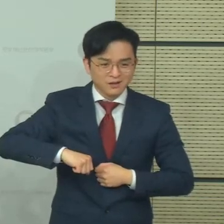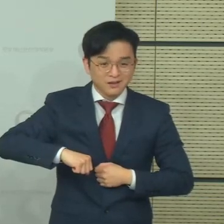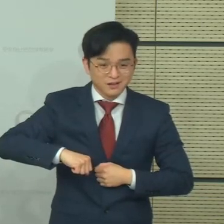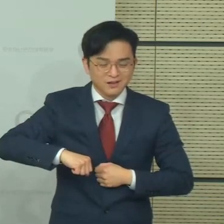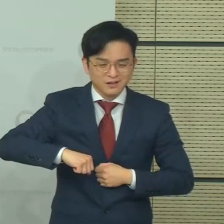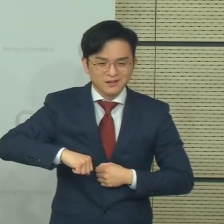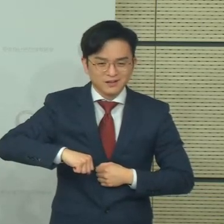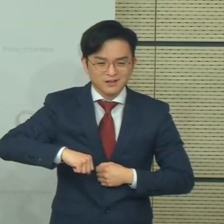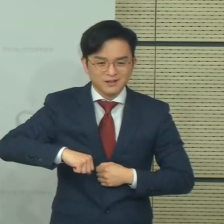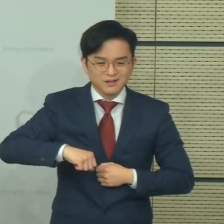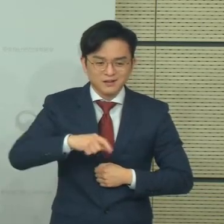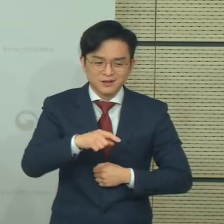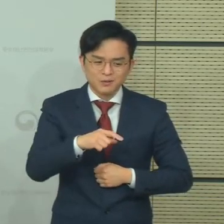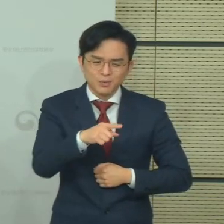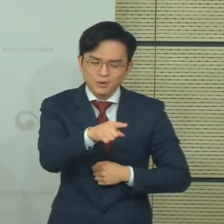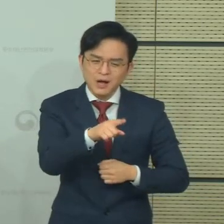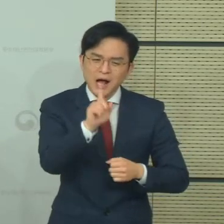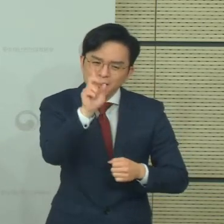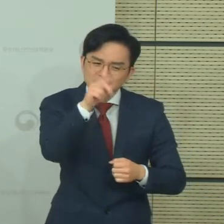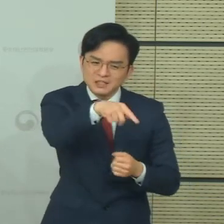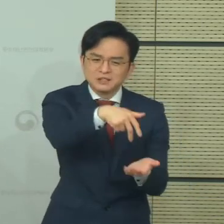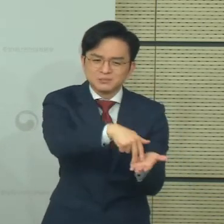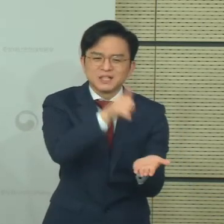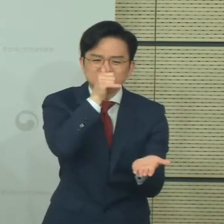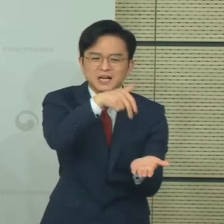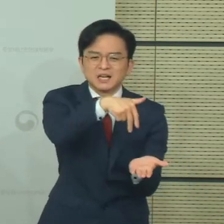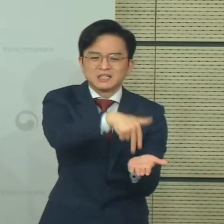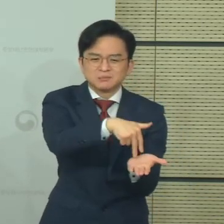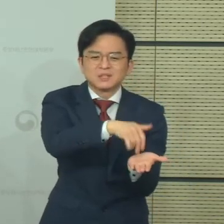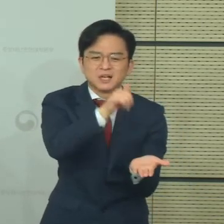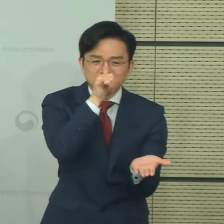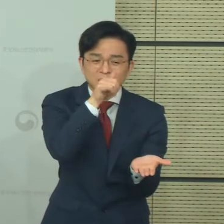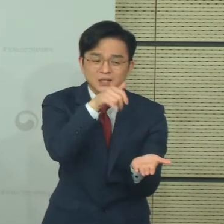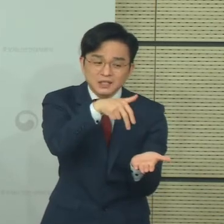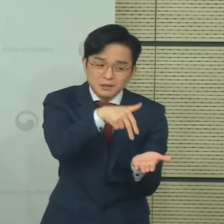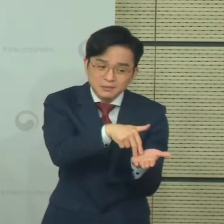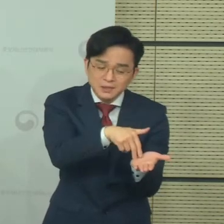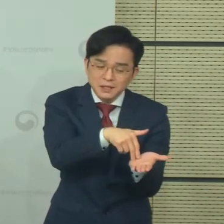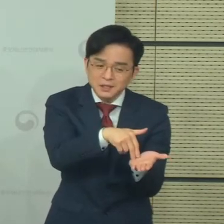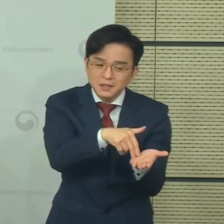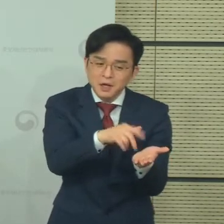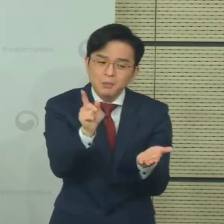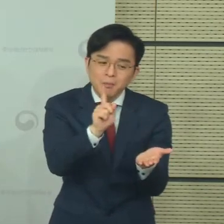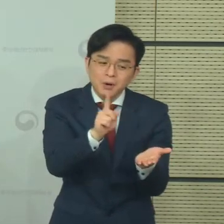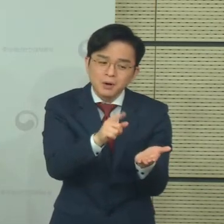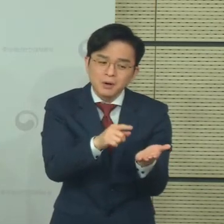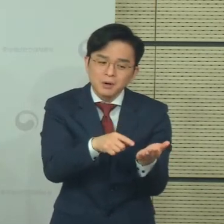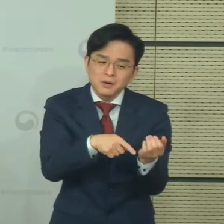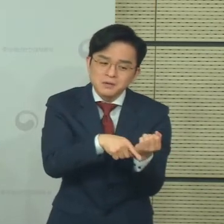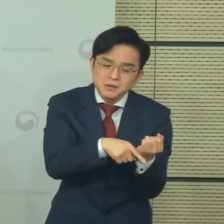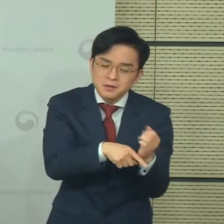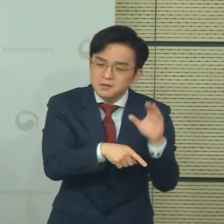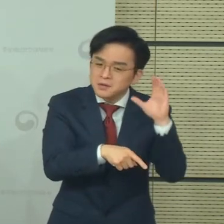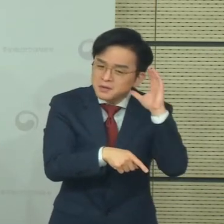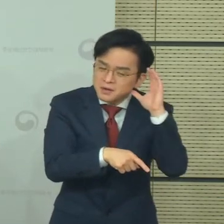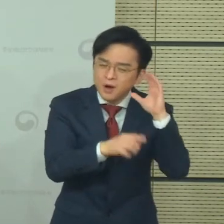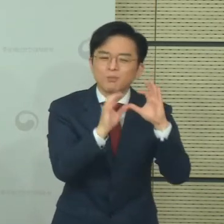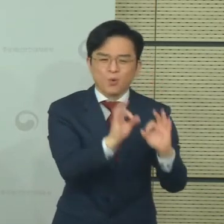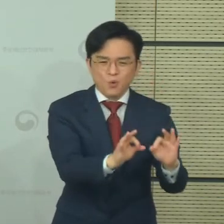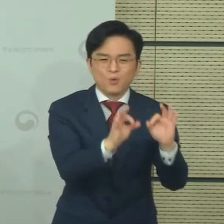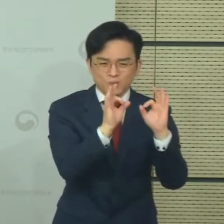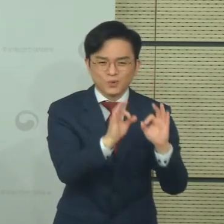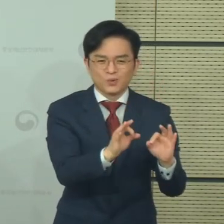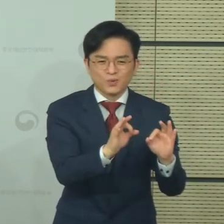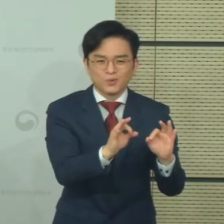구상권 청구하는 데 주의를 기하려고 그렇게 하고 있습니다. 그래서 이 부분은 좀 더 집단 감염을